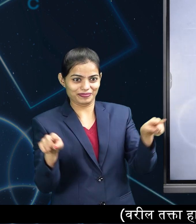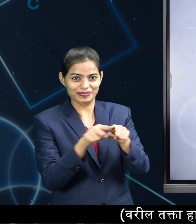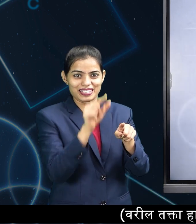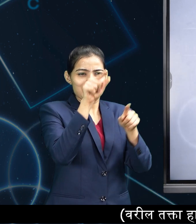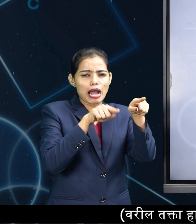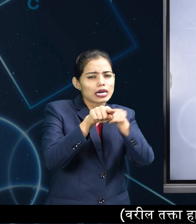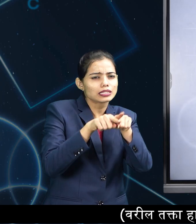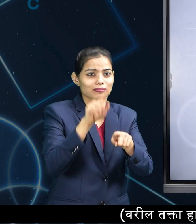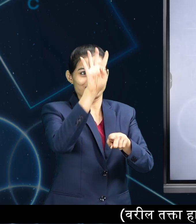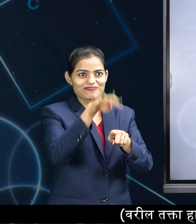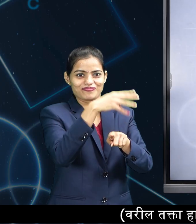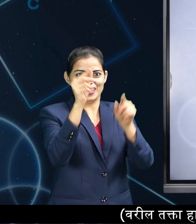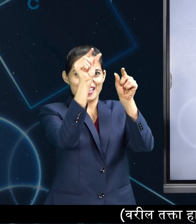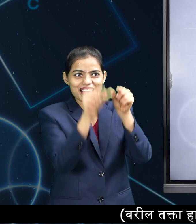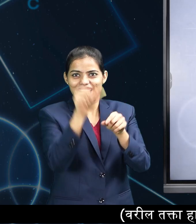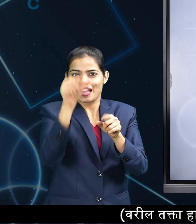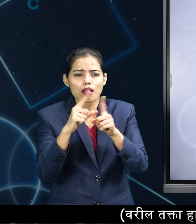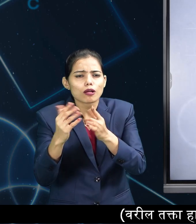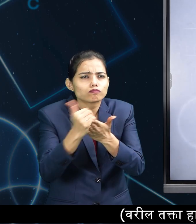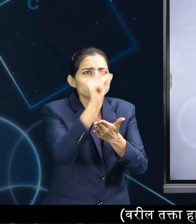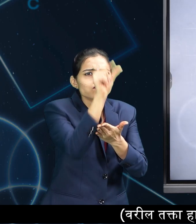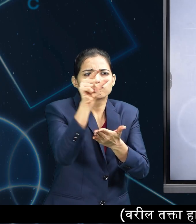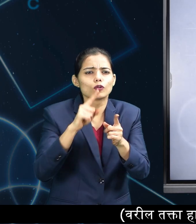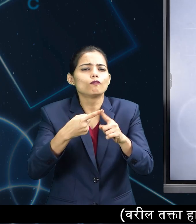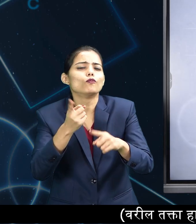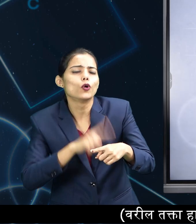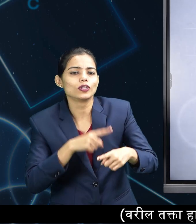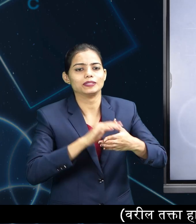हा तक्त्याद्वारे सादरीकरणाचे एक उदाहरण आहे.